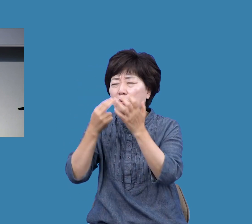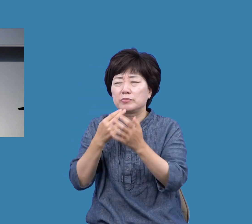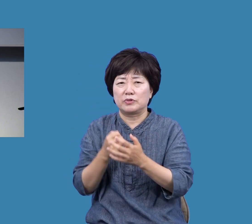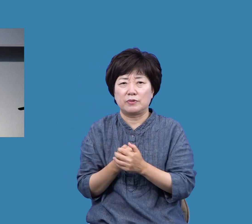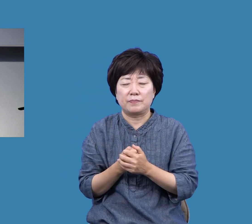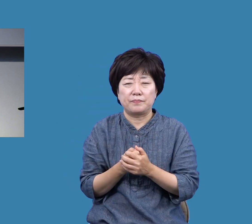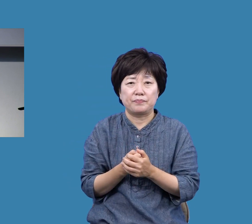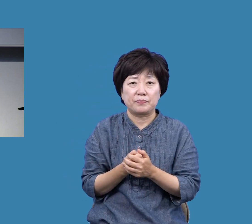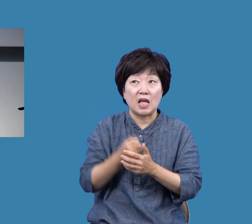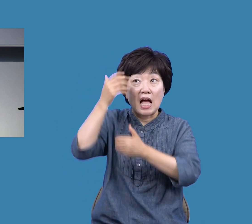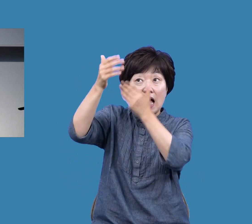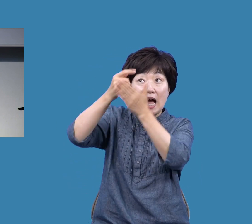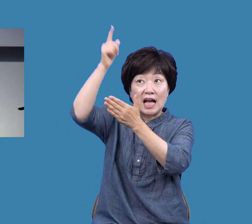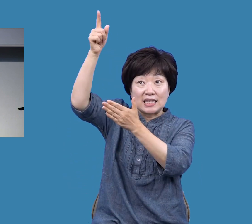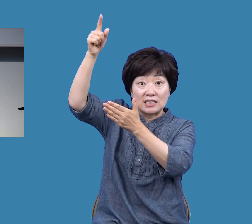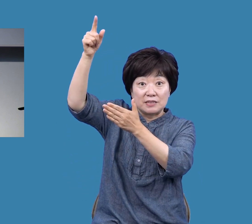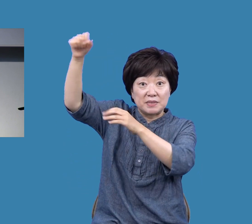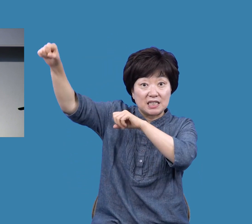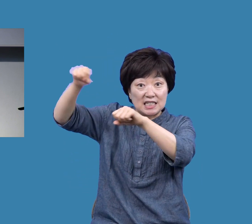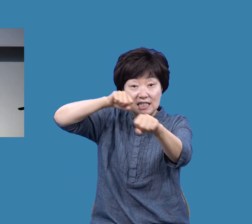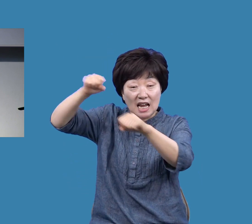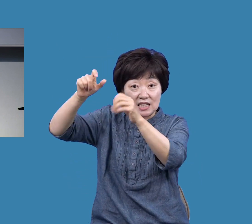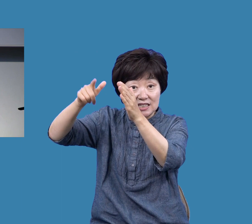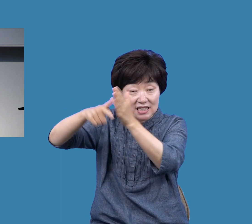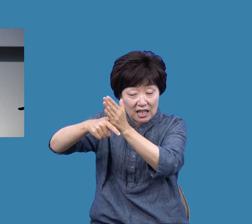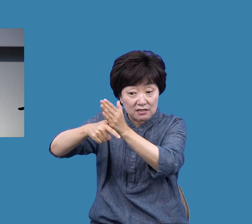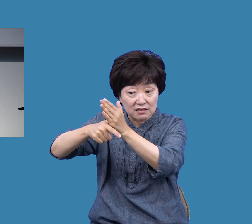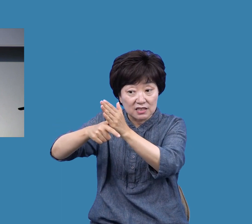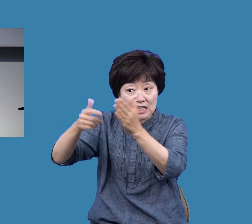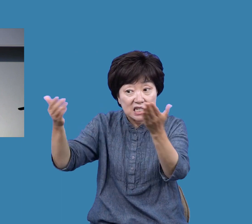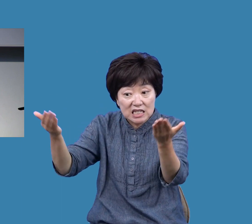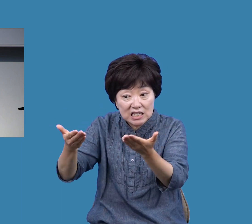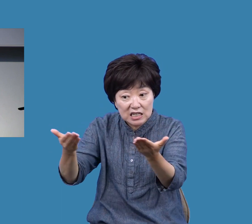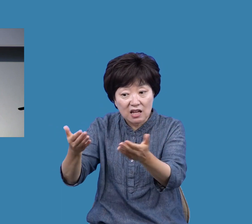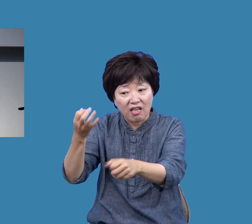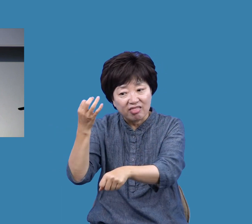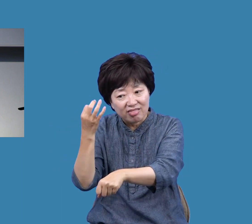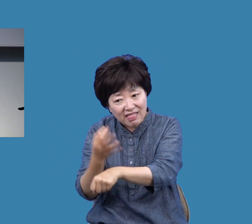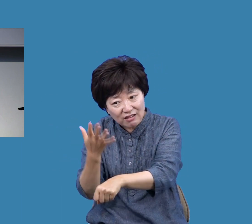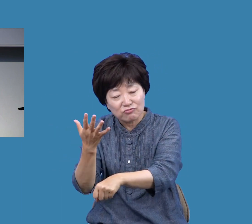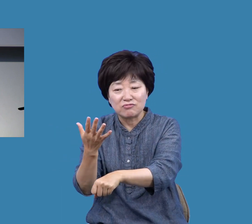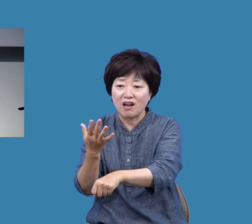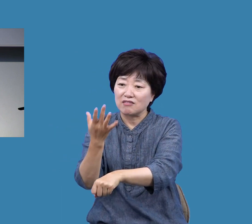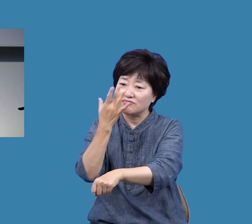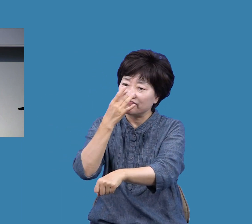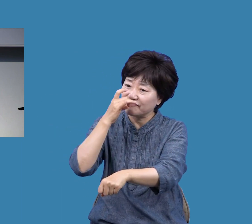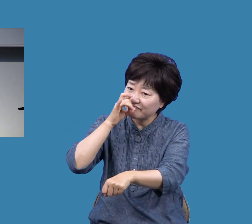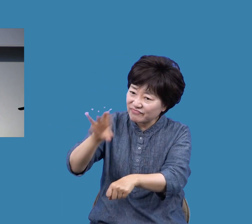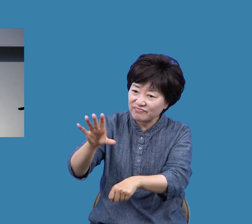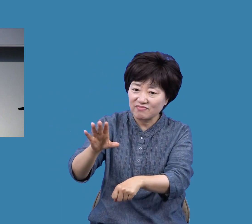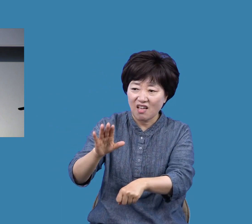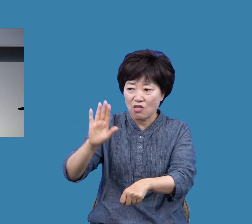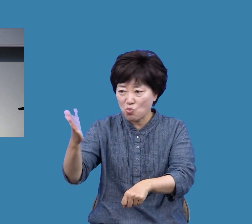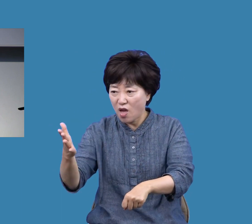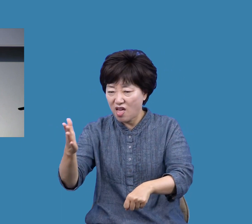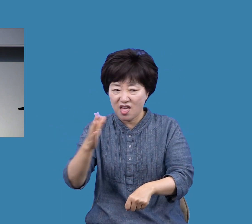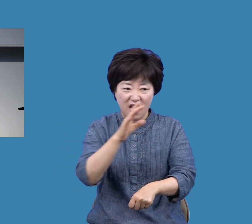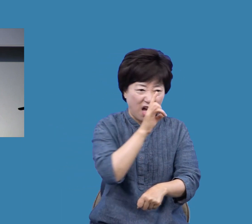무슨 말이냐면 하나님이 일하실 때는 일이 굉장히 단순하고 직선적이고 될 건 되고 안 될 건 안